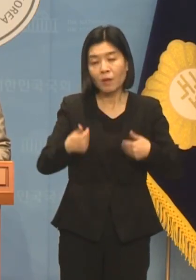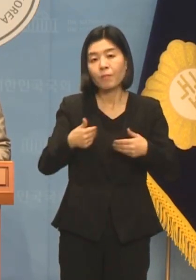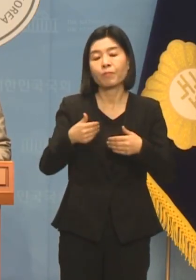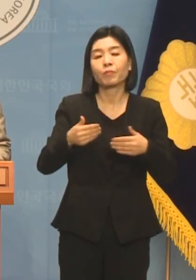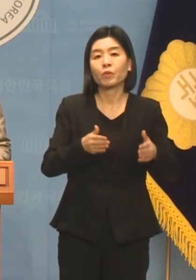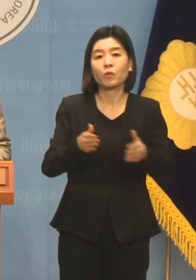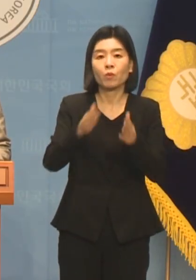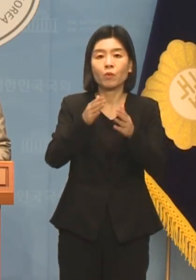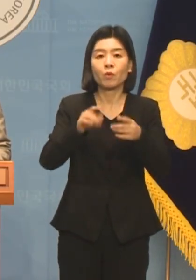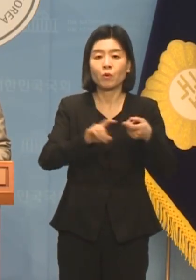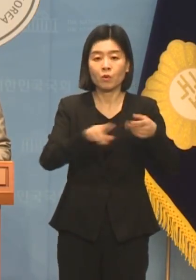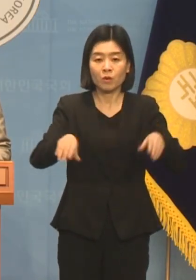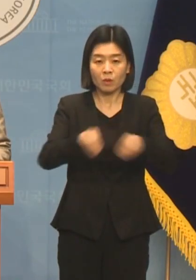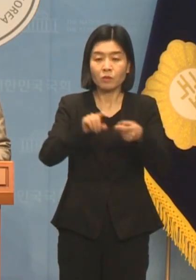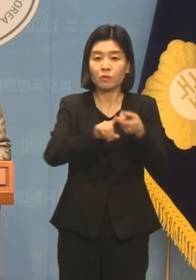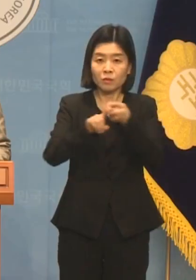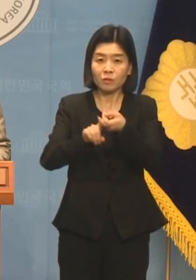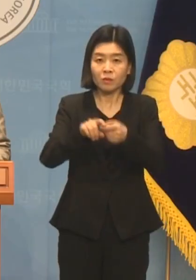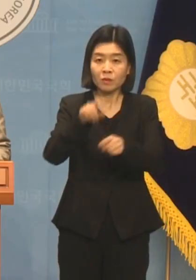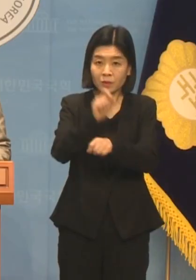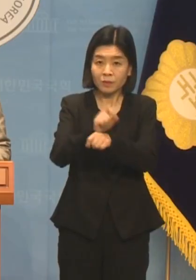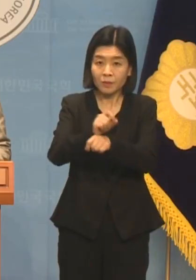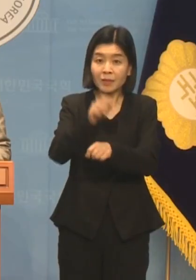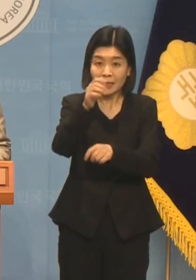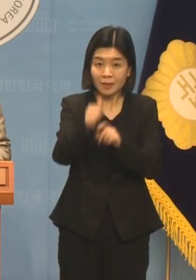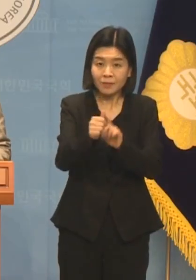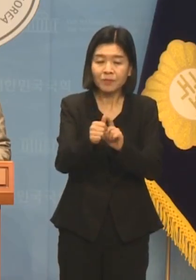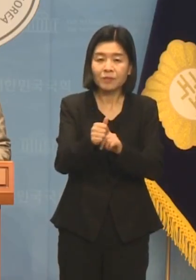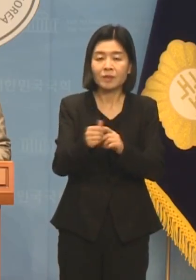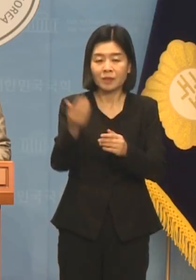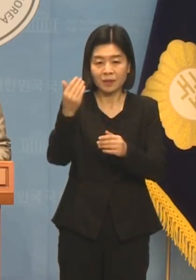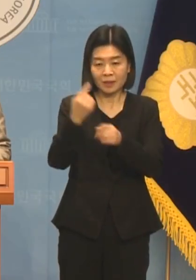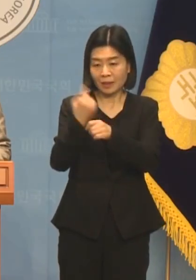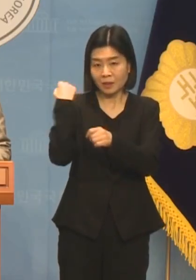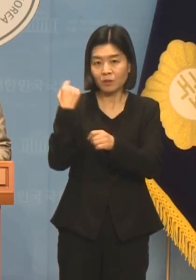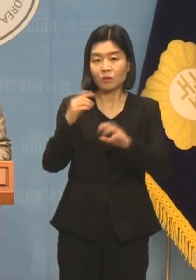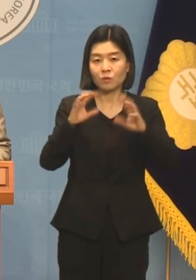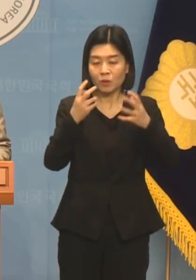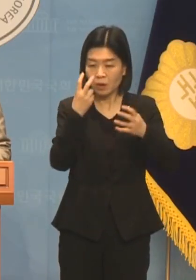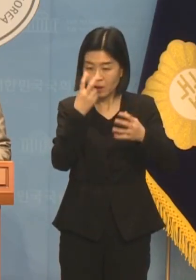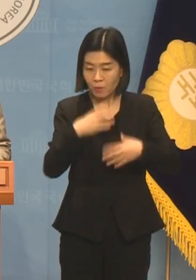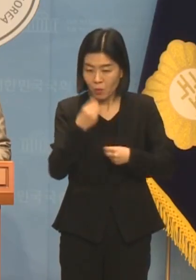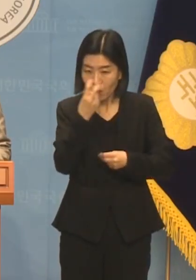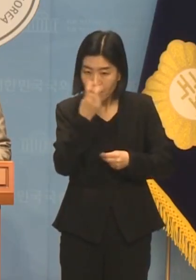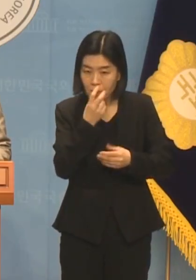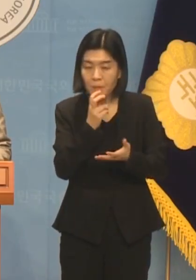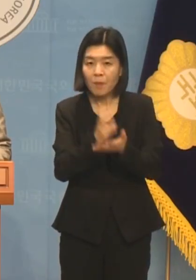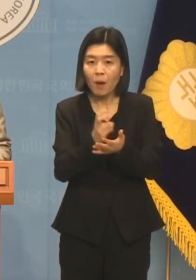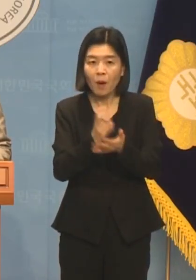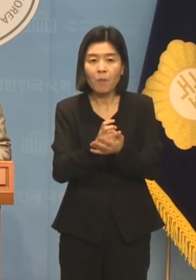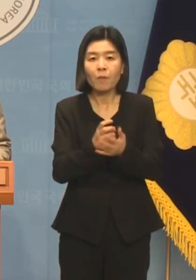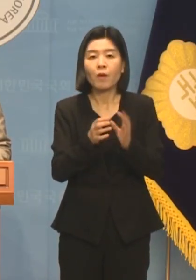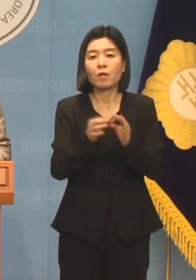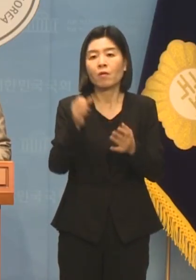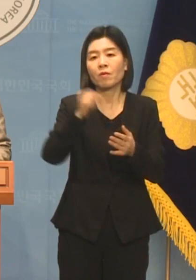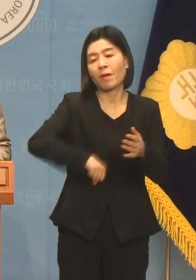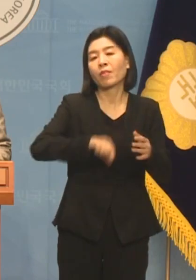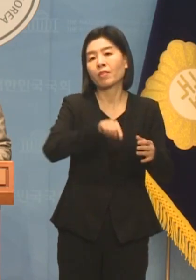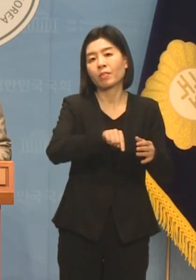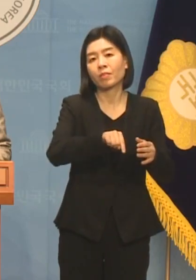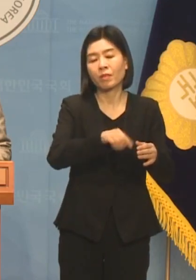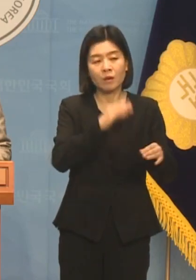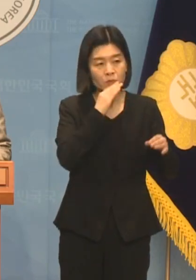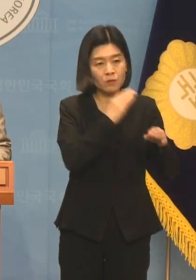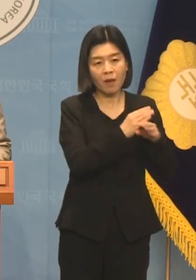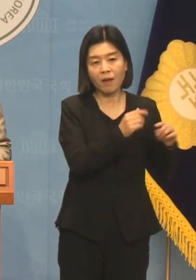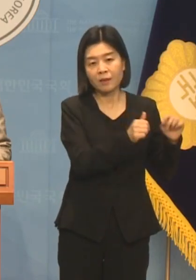사무처장은 지난해 국가보안법 위반, 반국가 반체제 활동, 북한의 지령을 받고